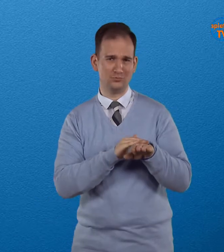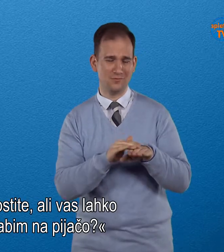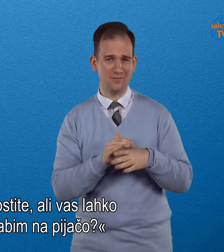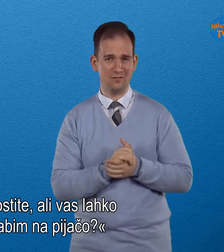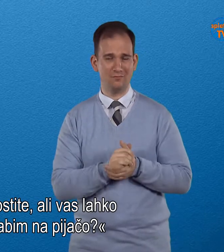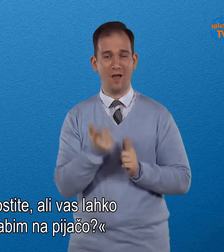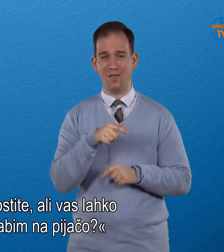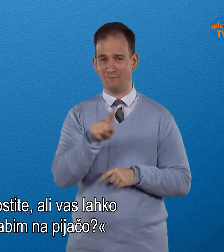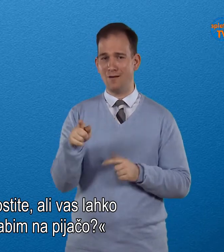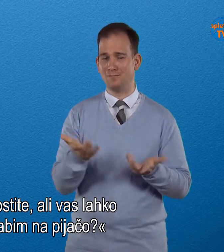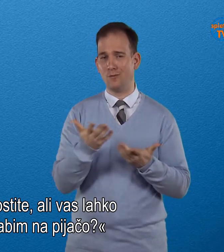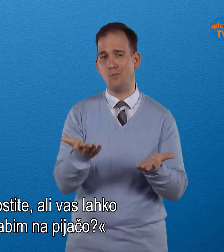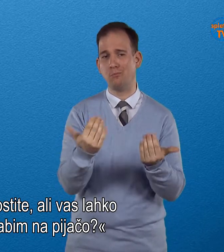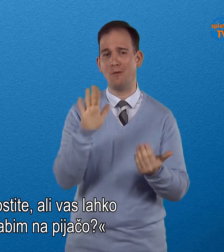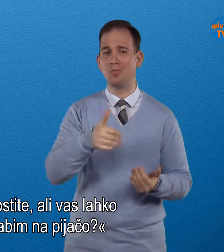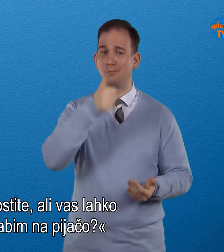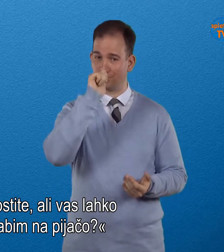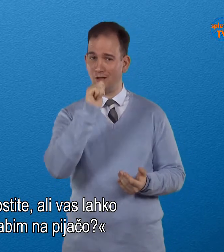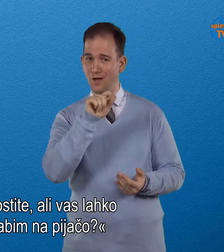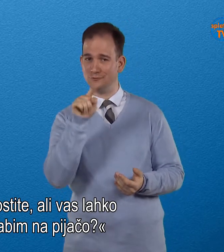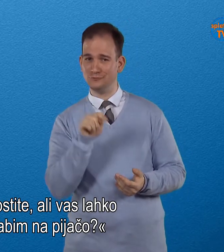"Oprostite, ali vas lahko povabim na pijačo?"